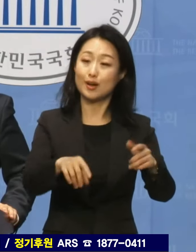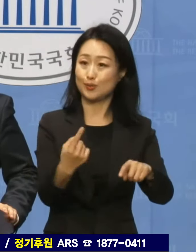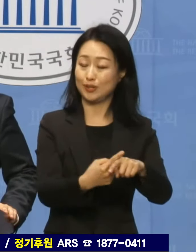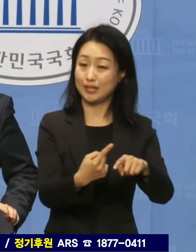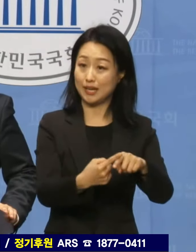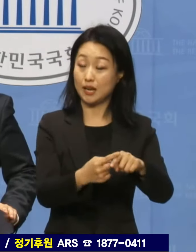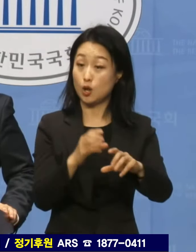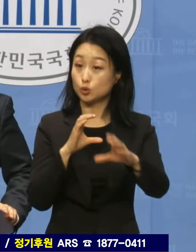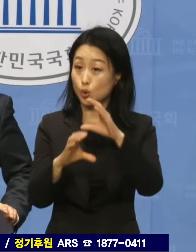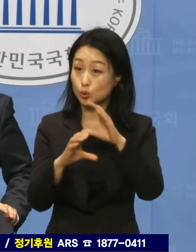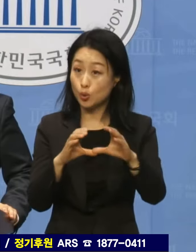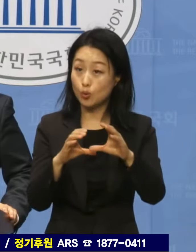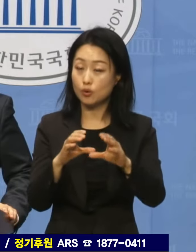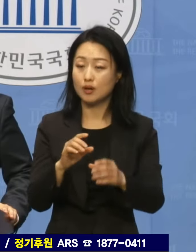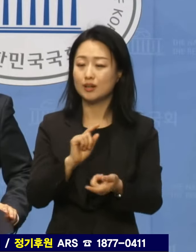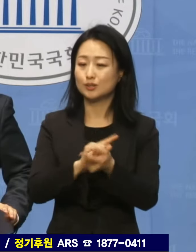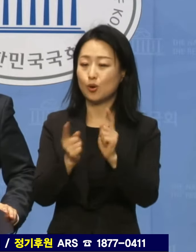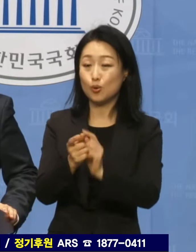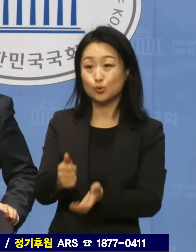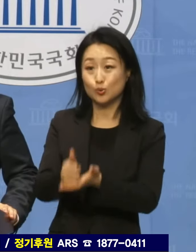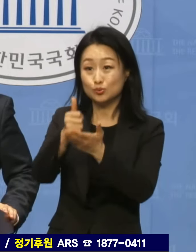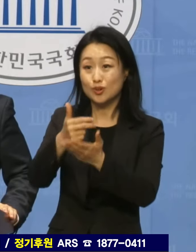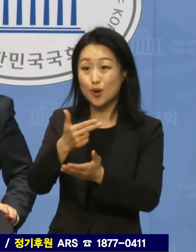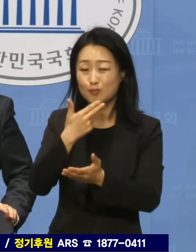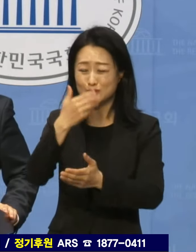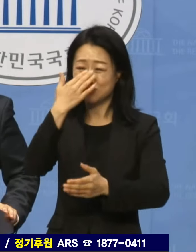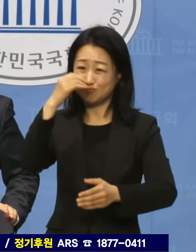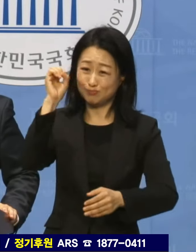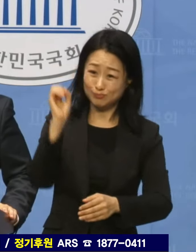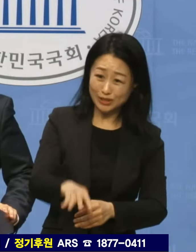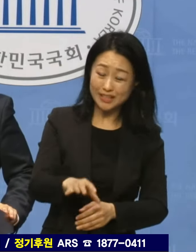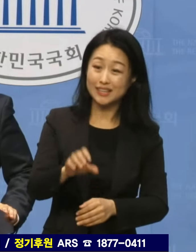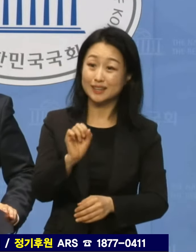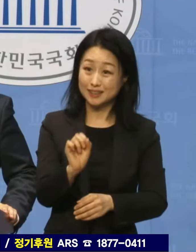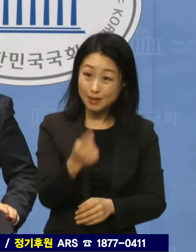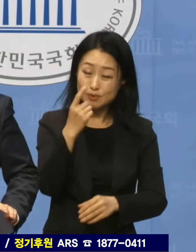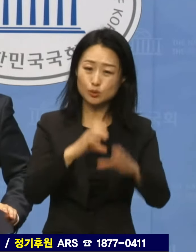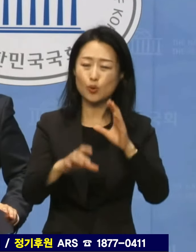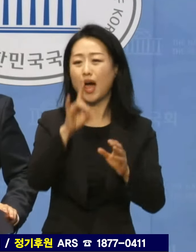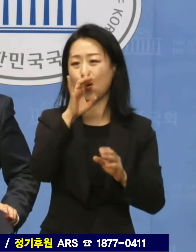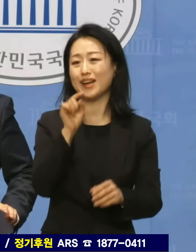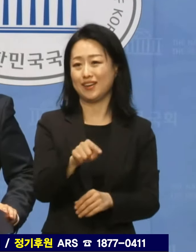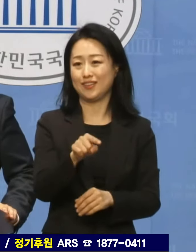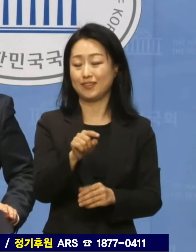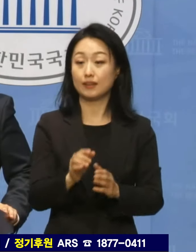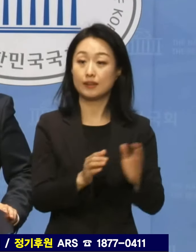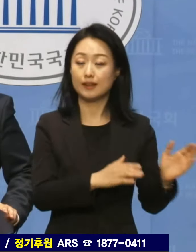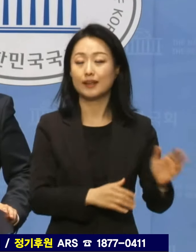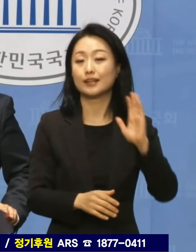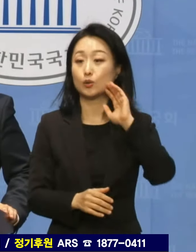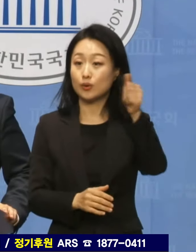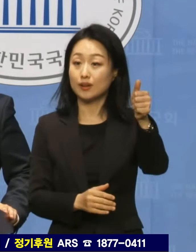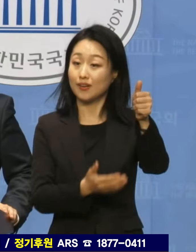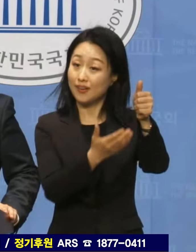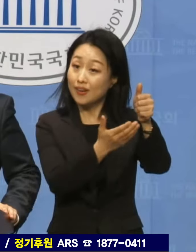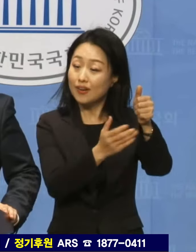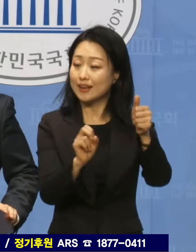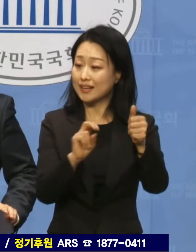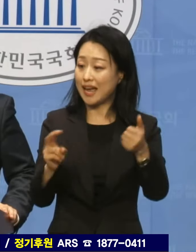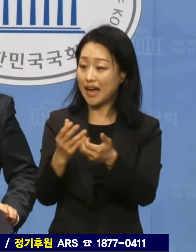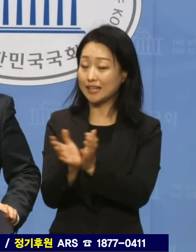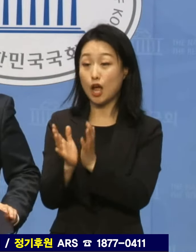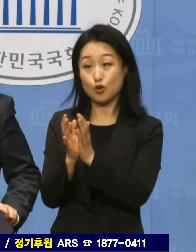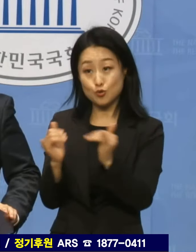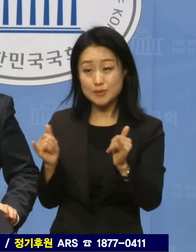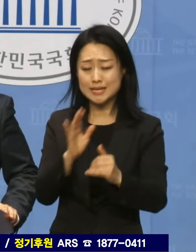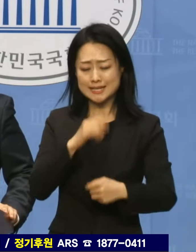무시하지 않고 존중하는 것에서 시작합니다 지금이라도 대통령이 야당과 국민을